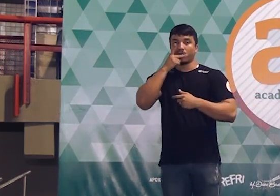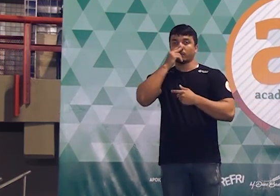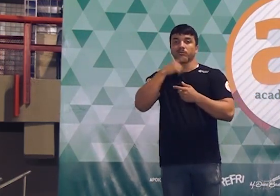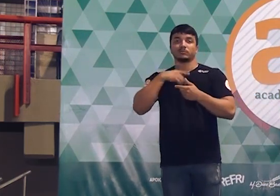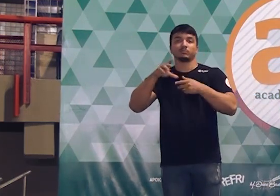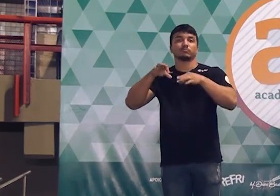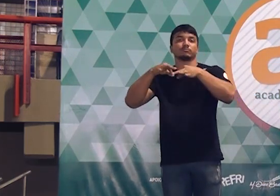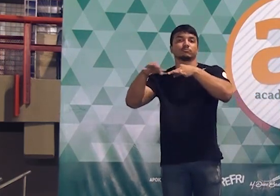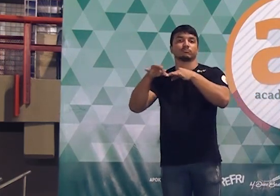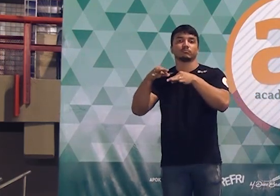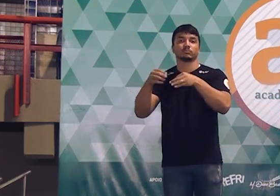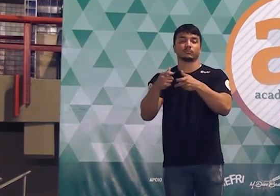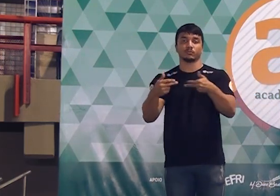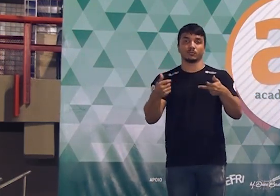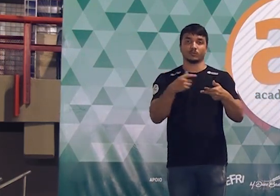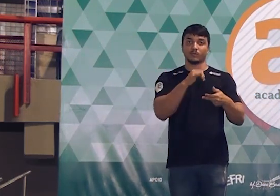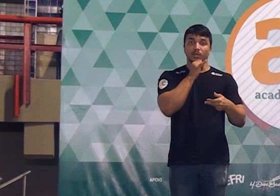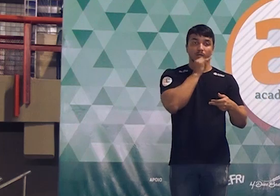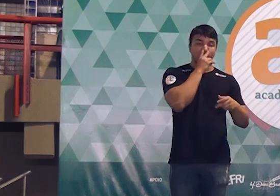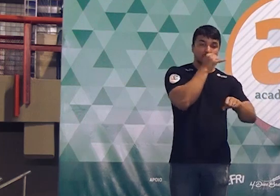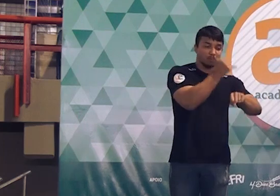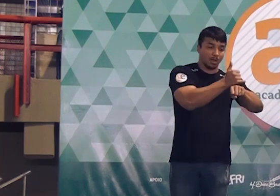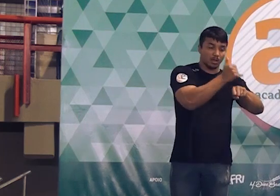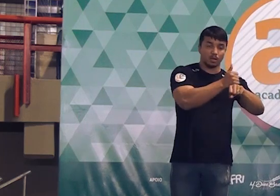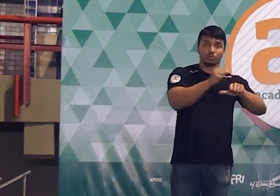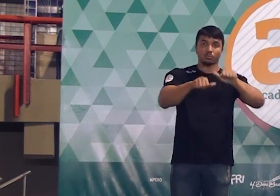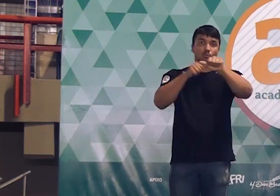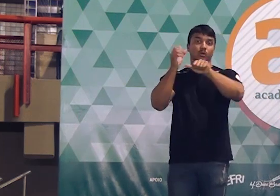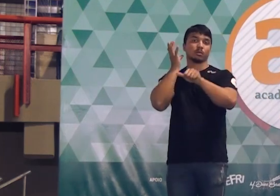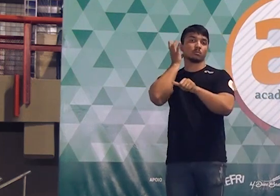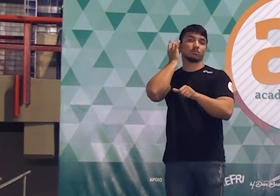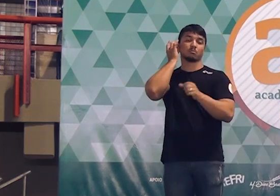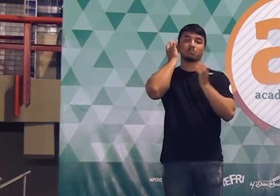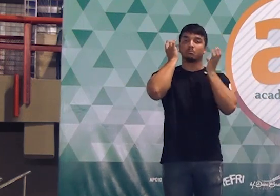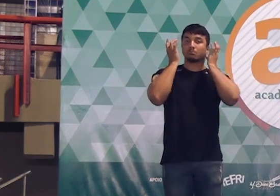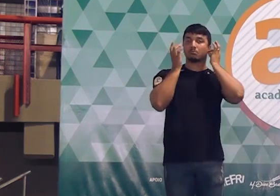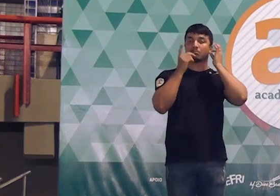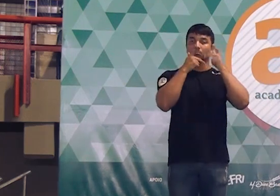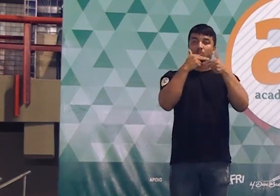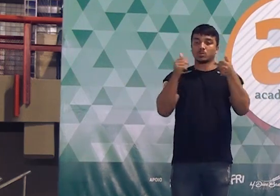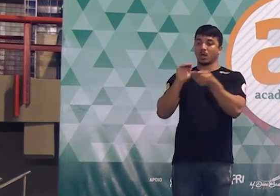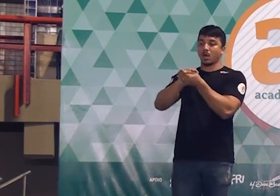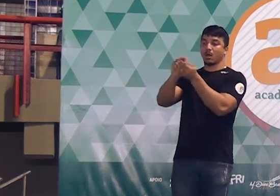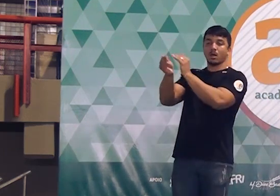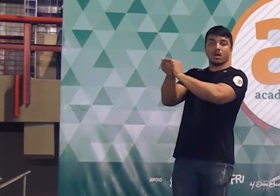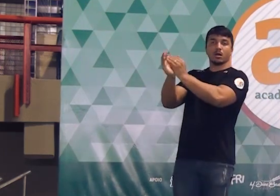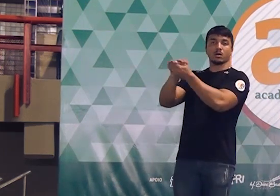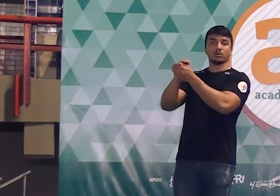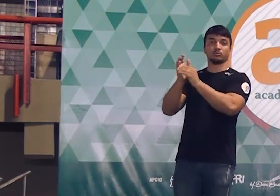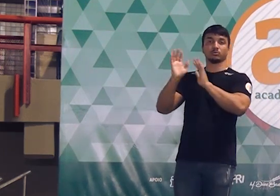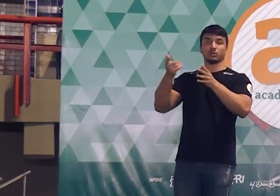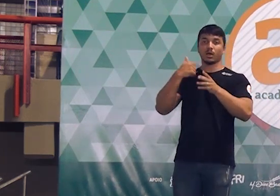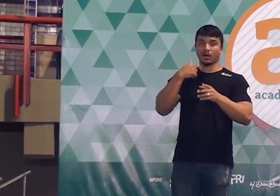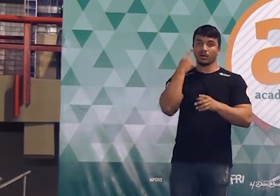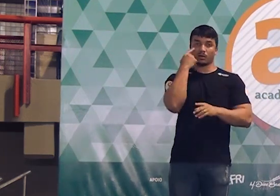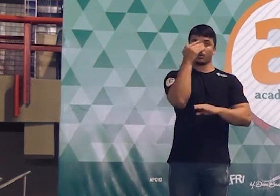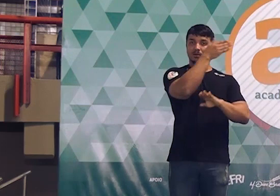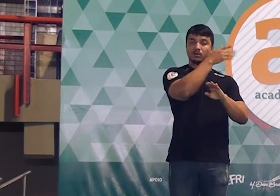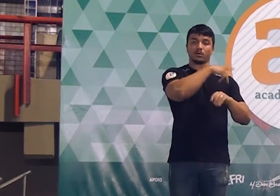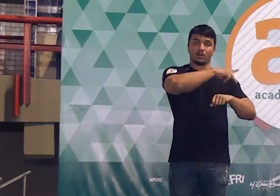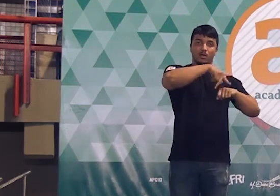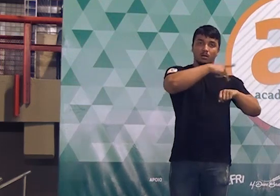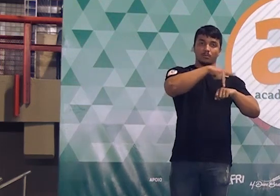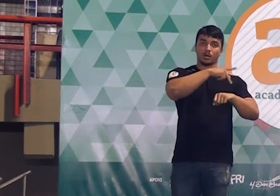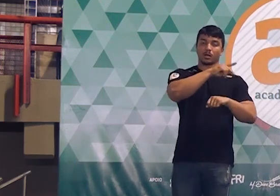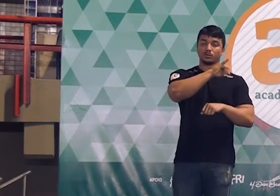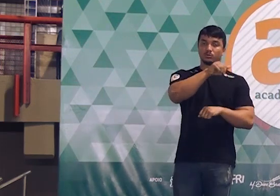vai transformar, tá, o metal num brinco, numa obra de arte. Todo mundo já foi ali na Praça José de Alencar, não